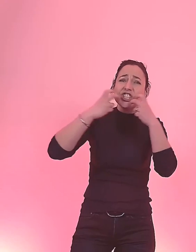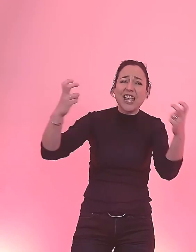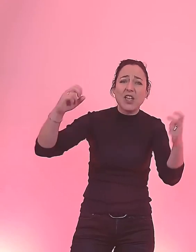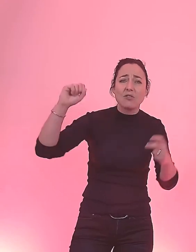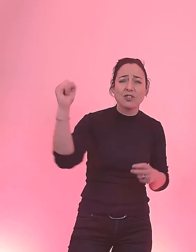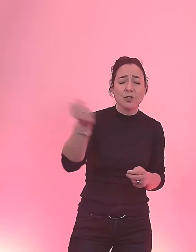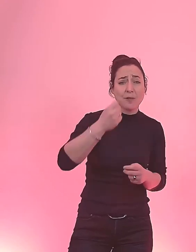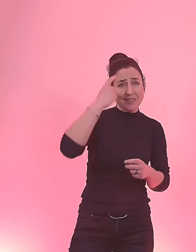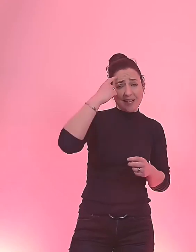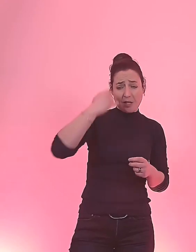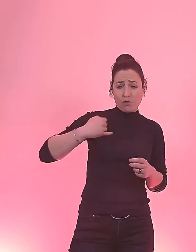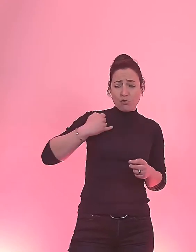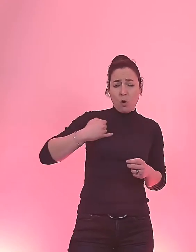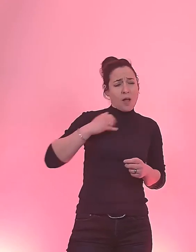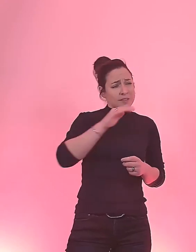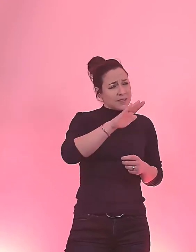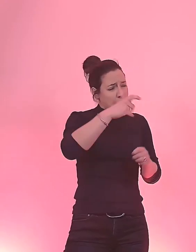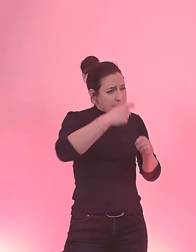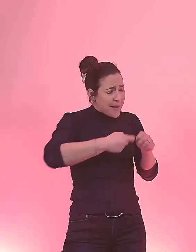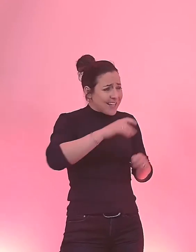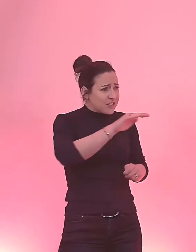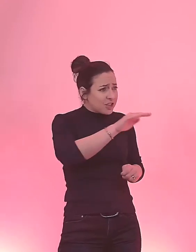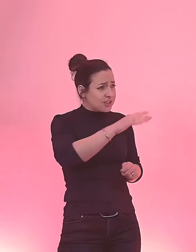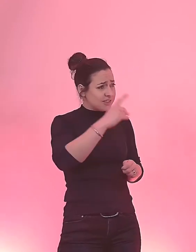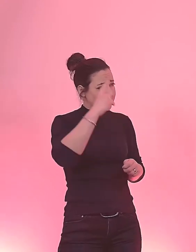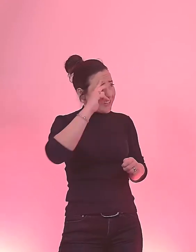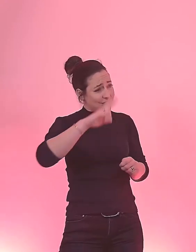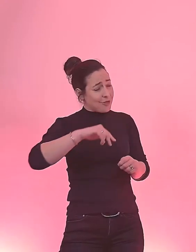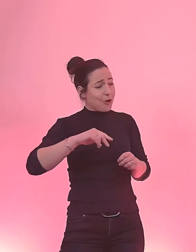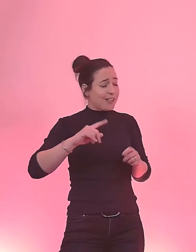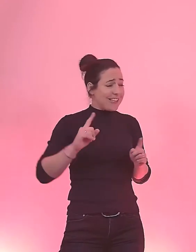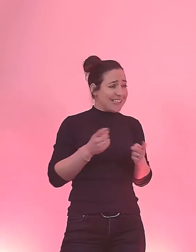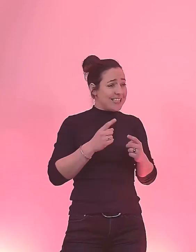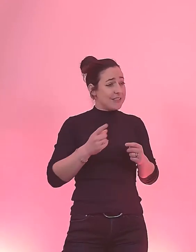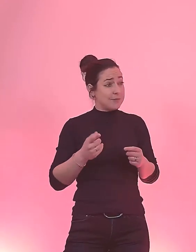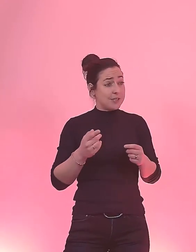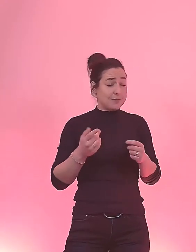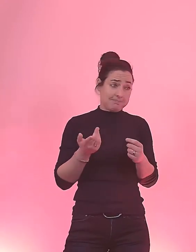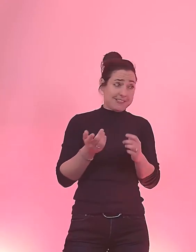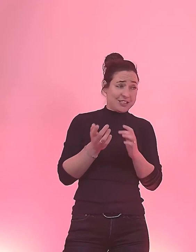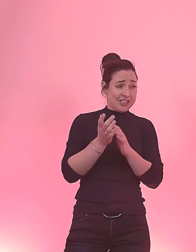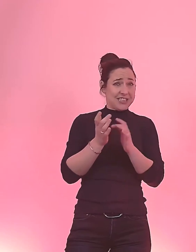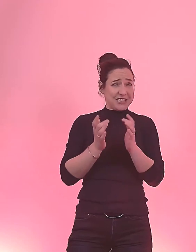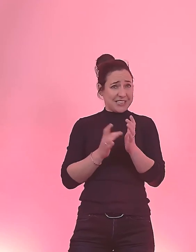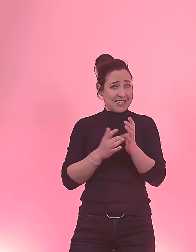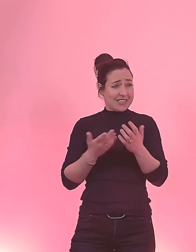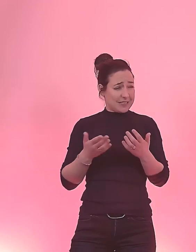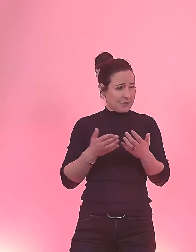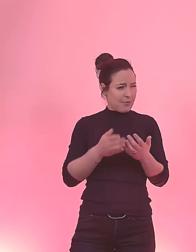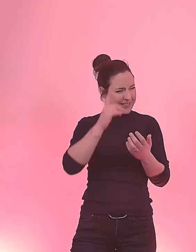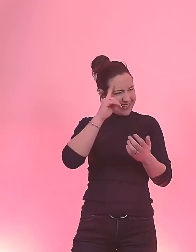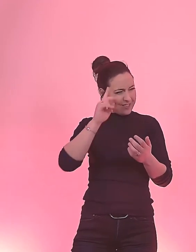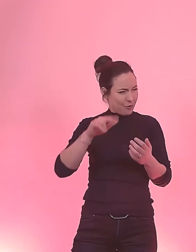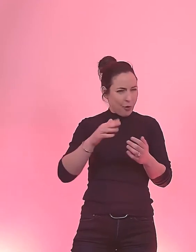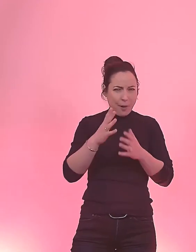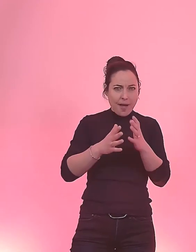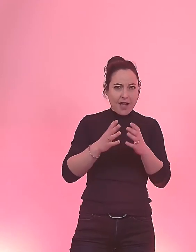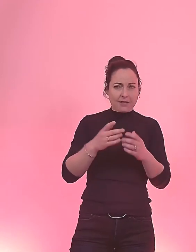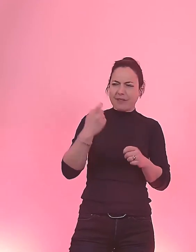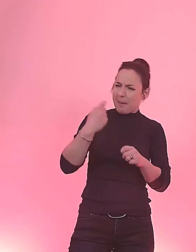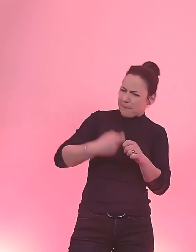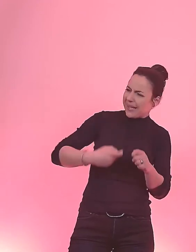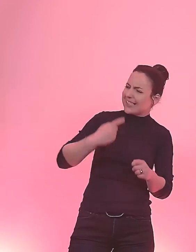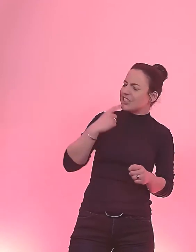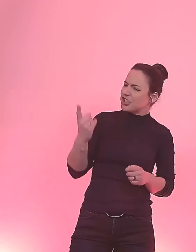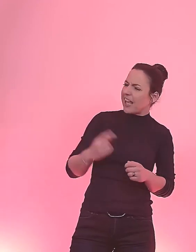als johannes op dat moment tegen peter zat gezellig bij het kennen van het liedje man gsus in de boot katie gebaren nog dan had peeters denk gezegd weet je wat jij kunt